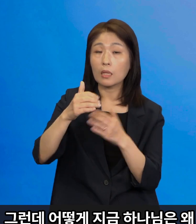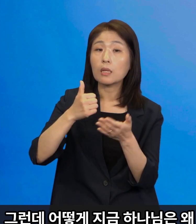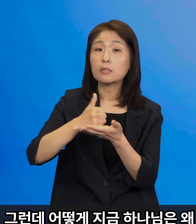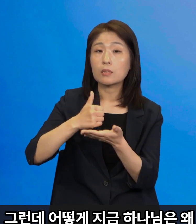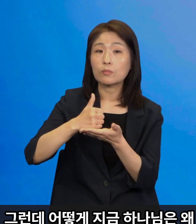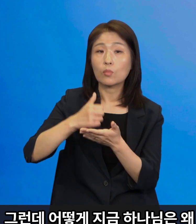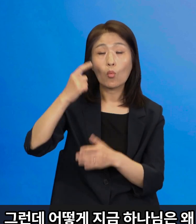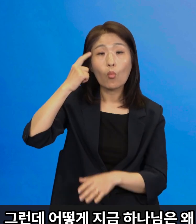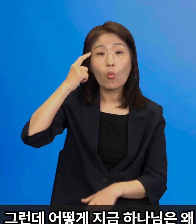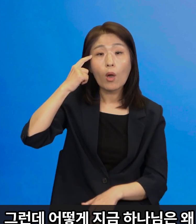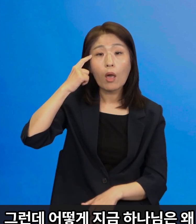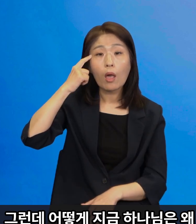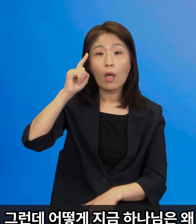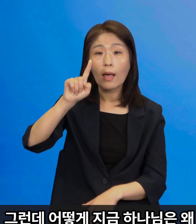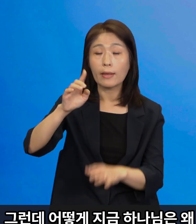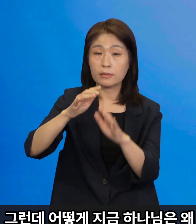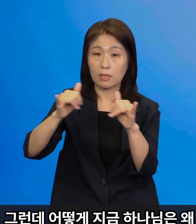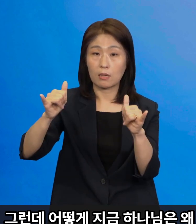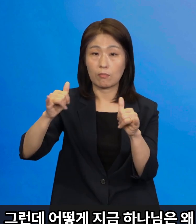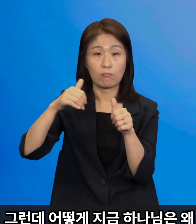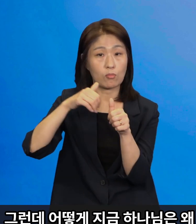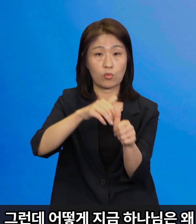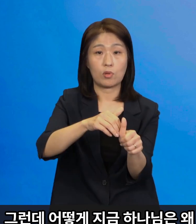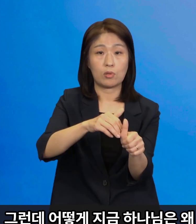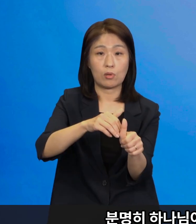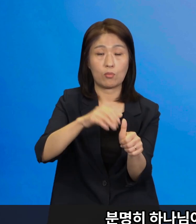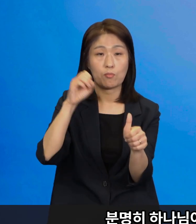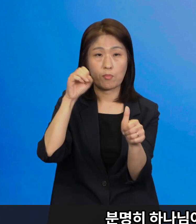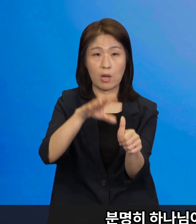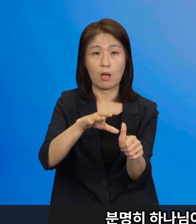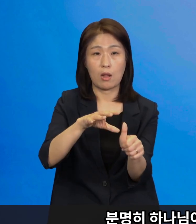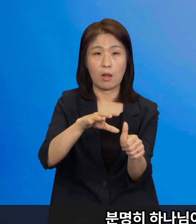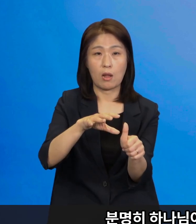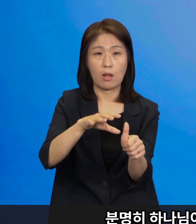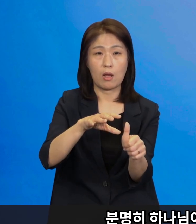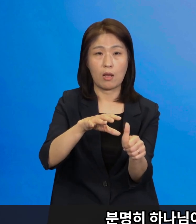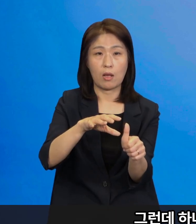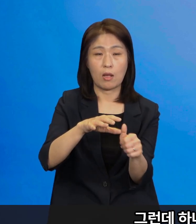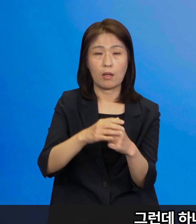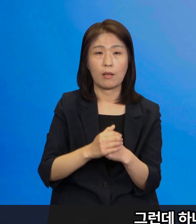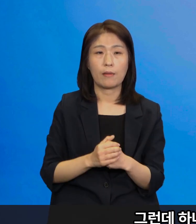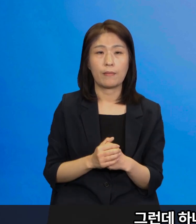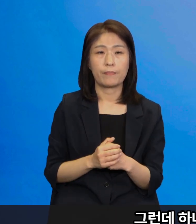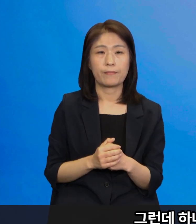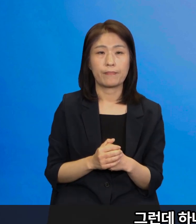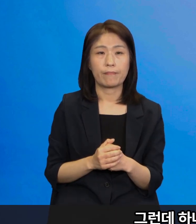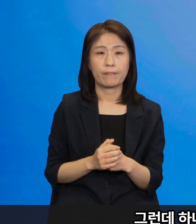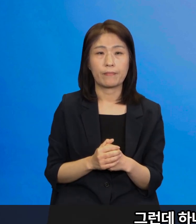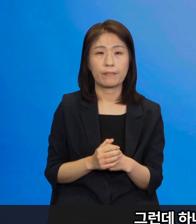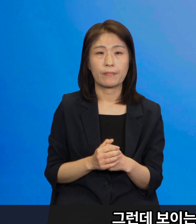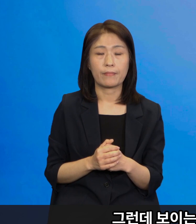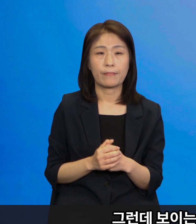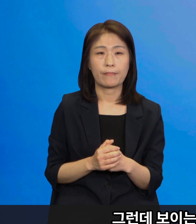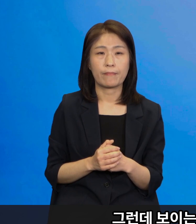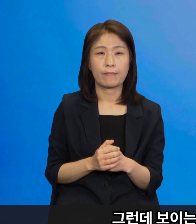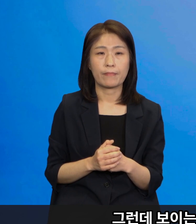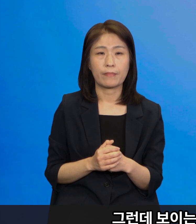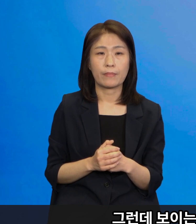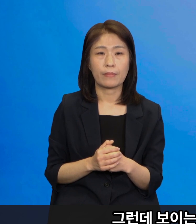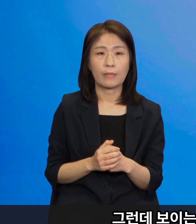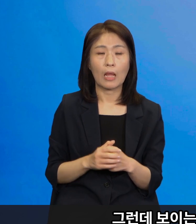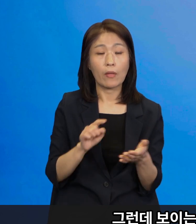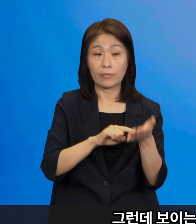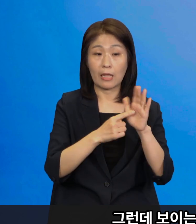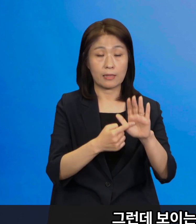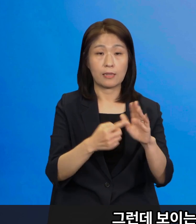사람을 너에게 보낸다고 말씀을 하셨을까요? 분명히 하나님이 그렇게 하신다고 했잖아요. 근데 하나님이 그렇게 하셨어요. 근데 보이는 방식으로